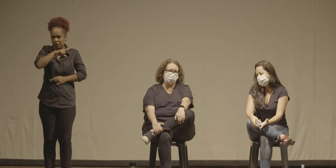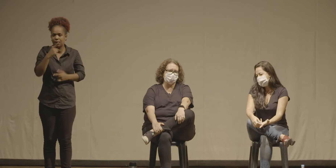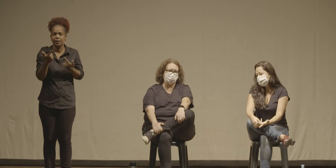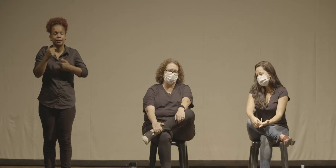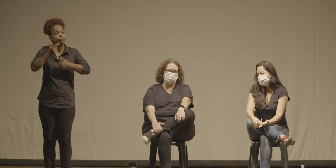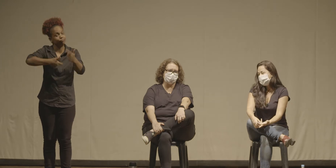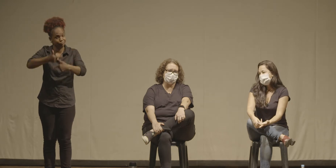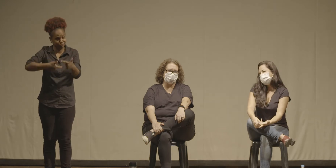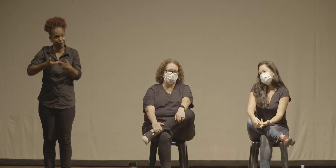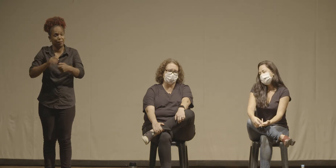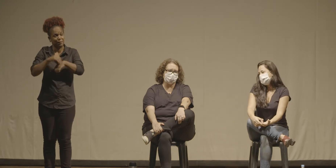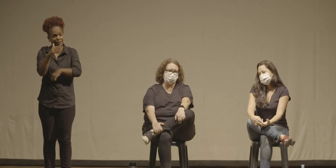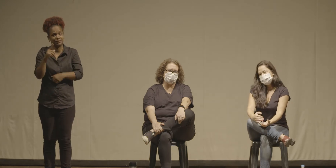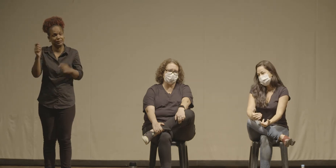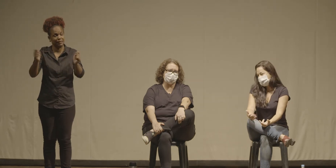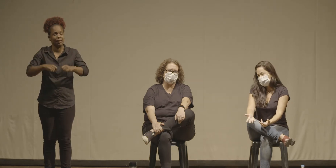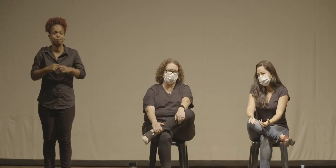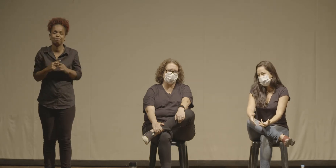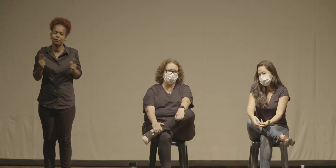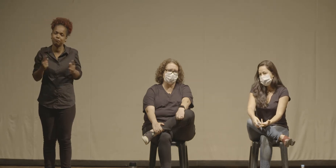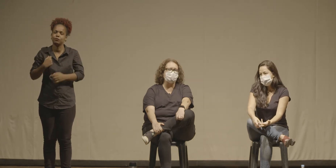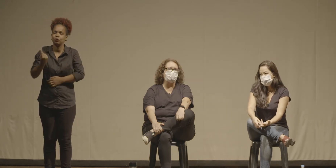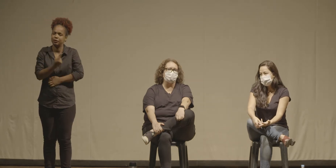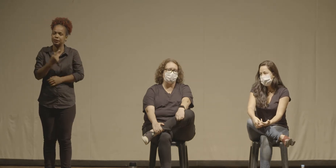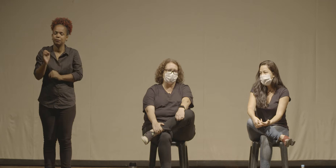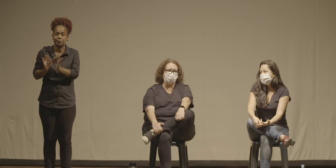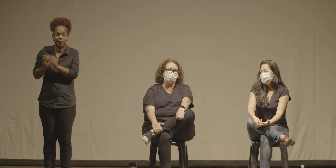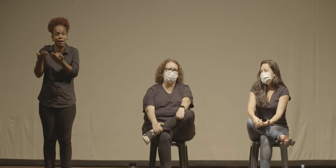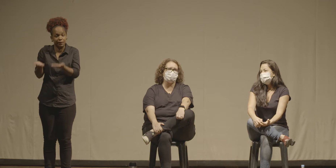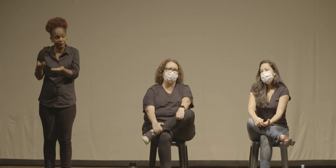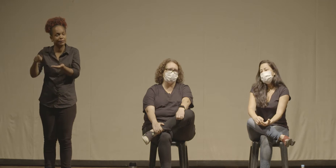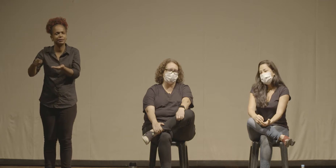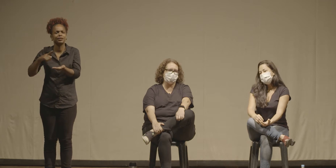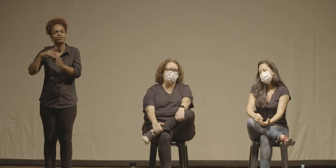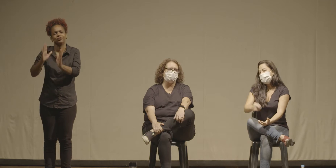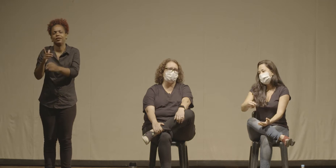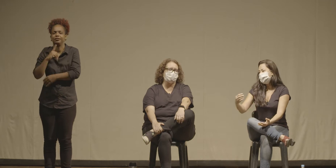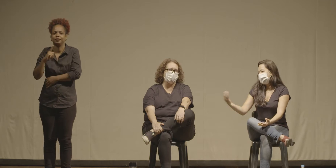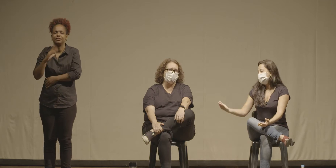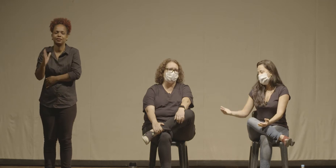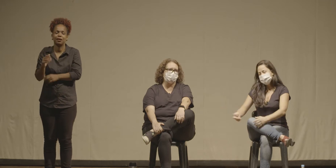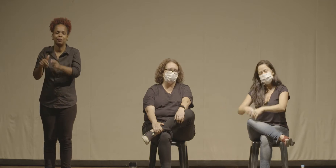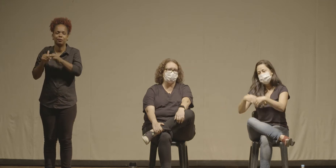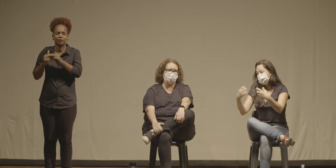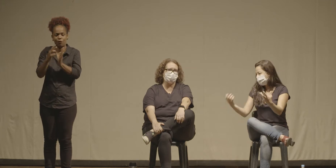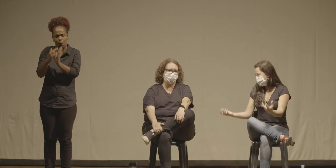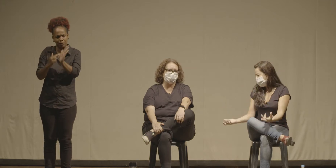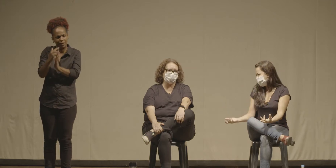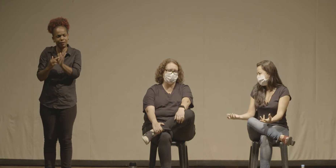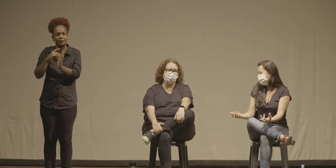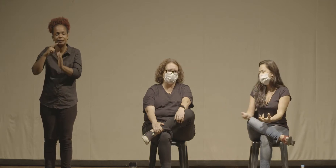mais trabalho. Então, a gente desenvolveu o roteiro dessa maneira e já tínhamos, através do roteiro que foi